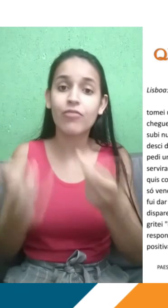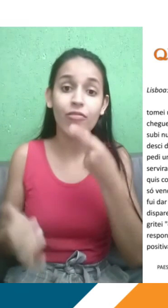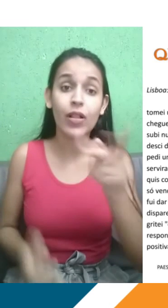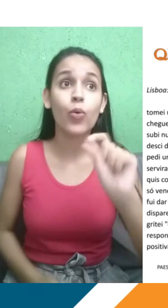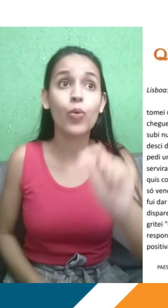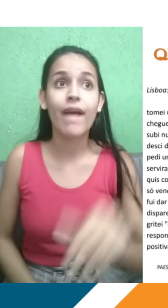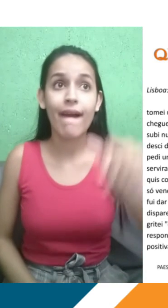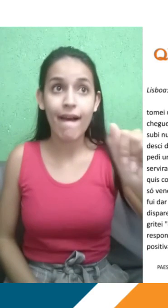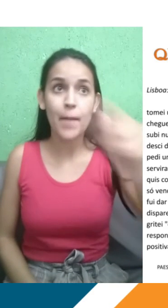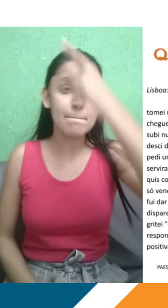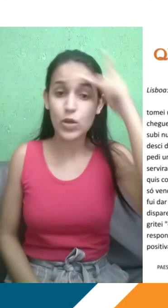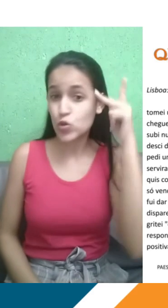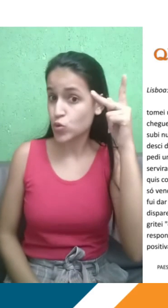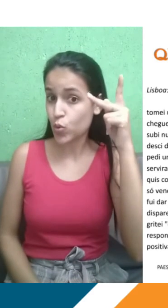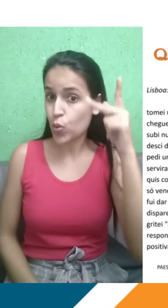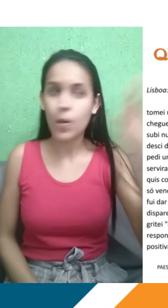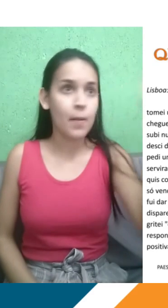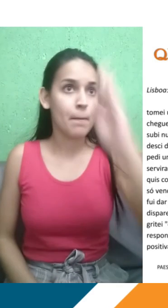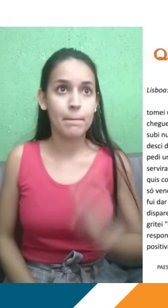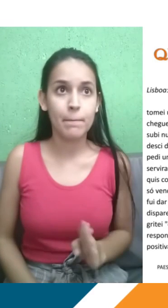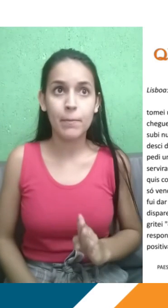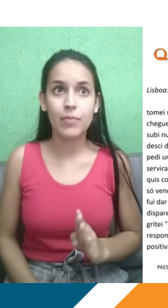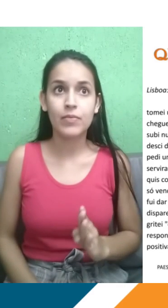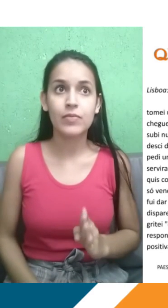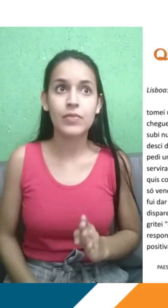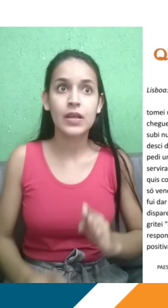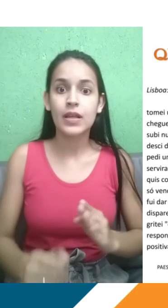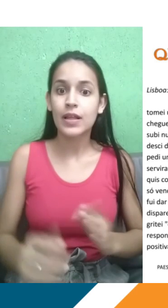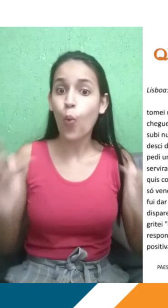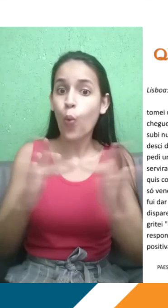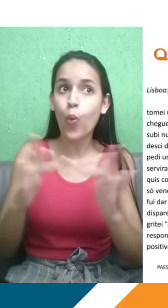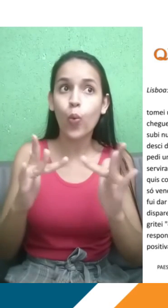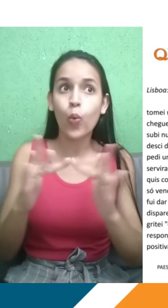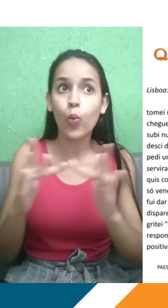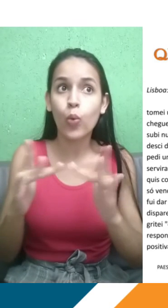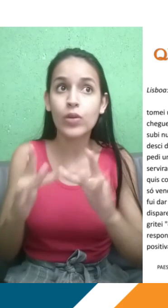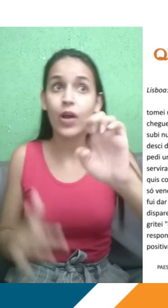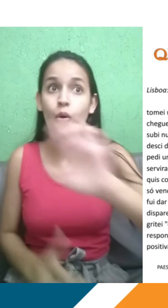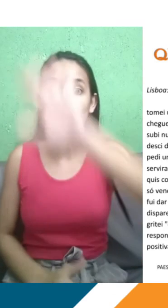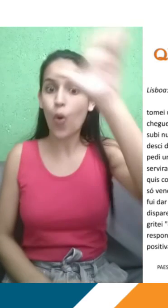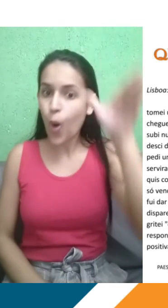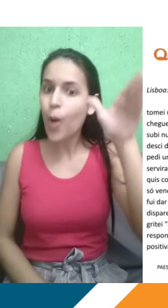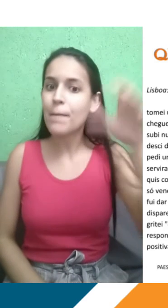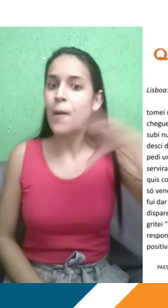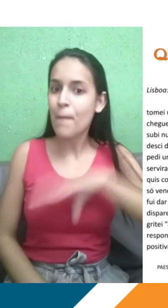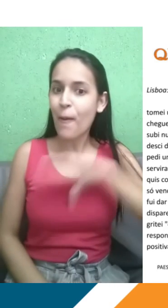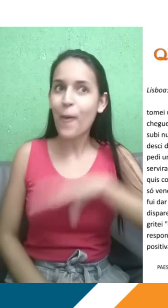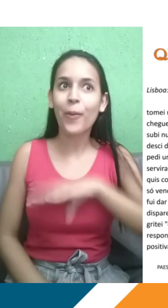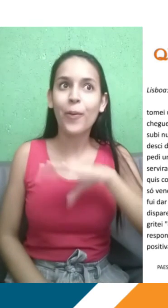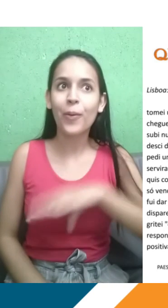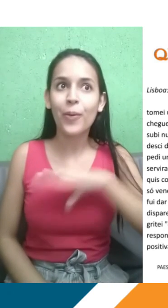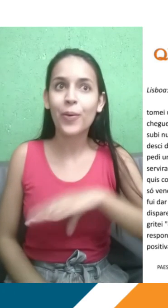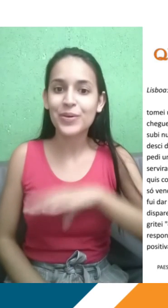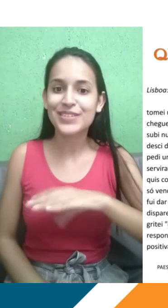domínio da variedade coloquial da língua falada no Brasil. E. Poeta brasileiro defensor do uso padrão